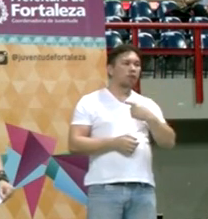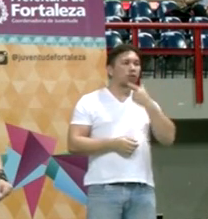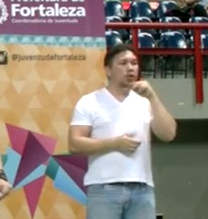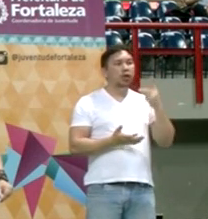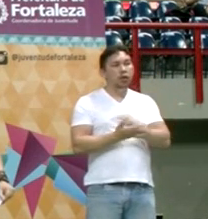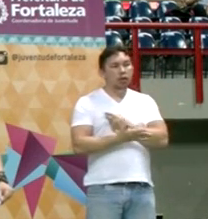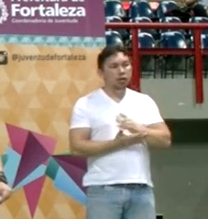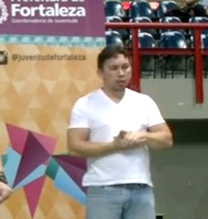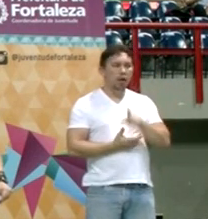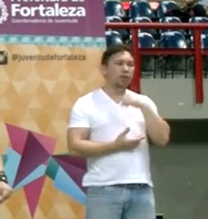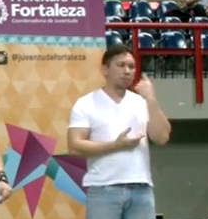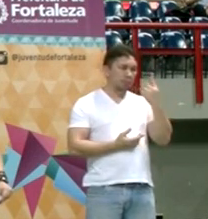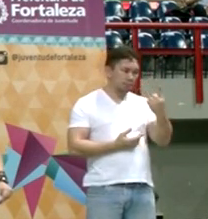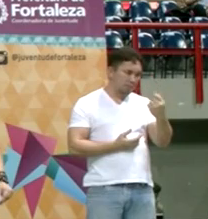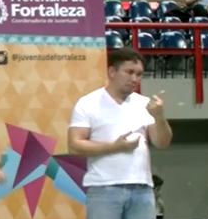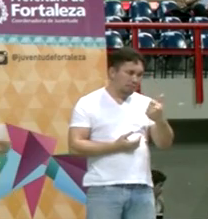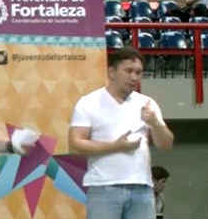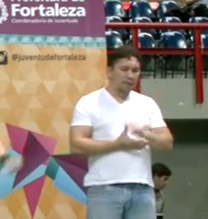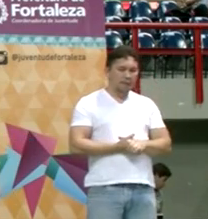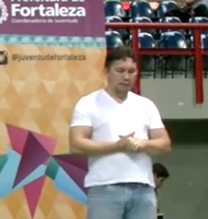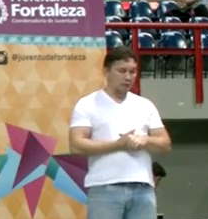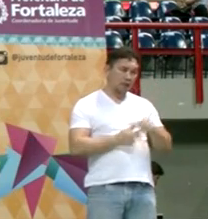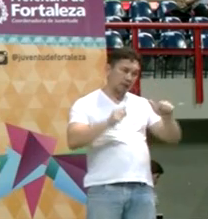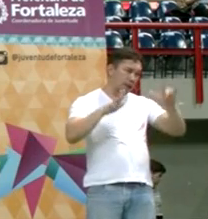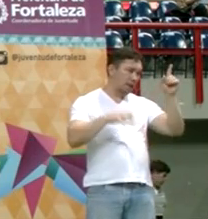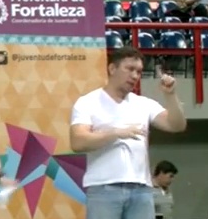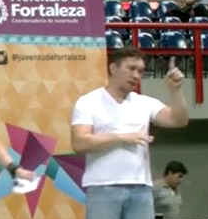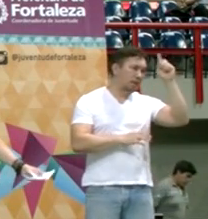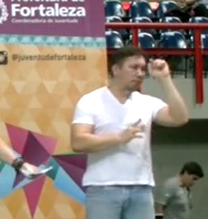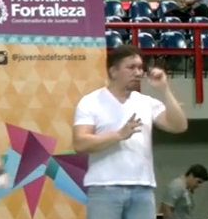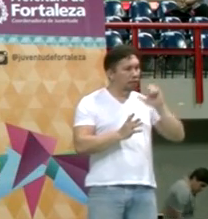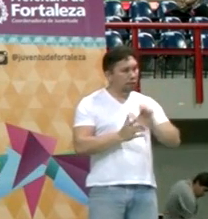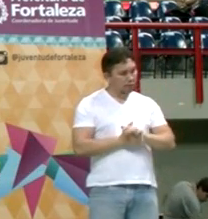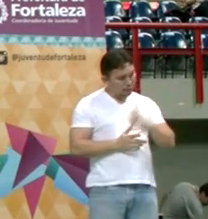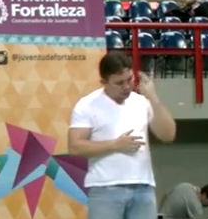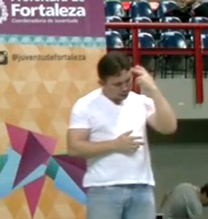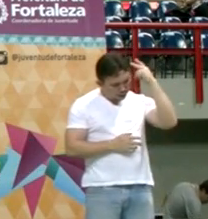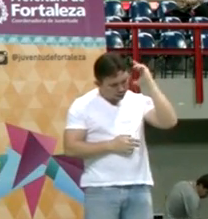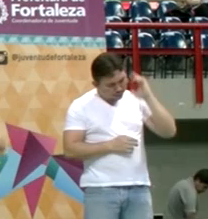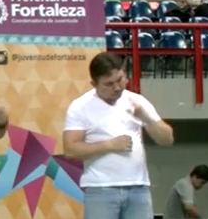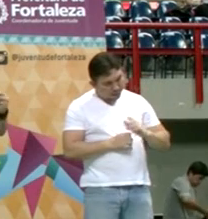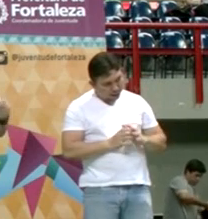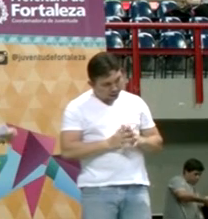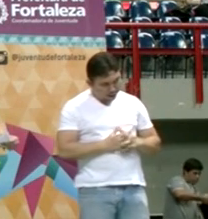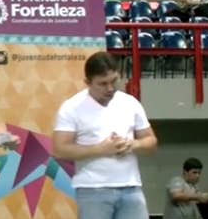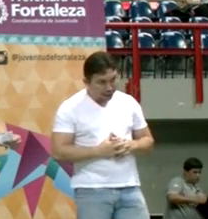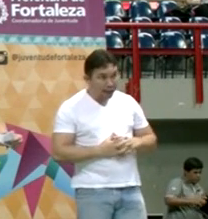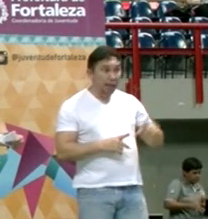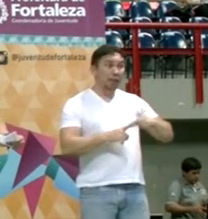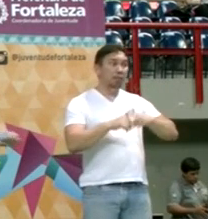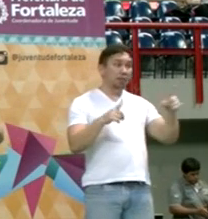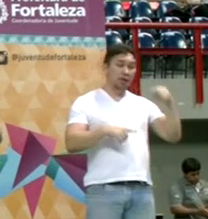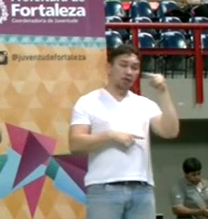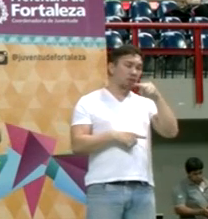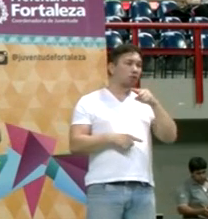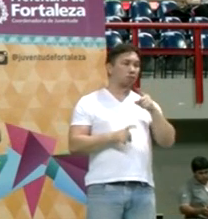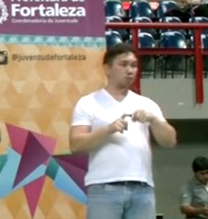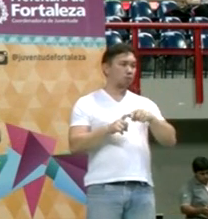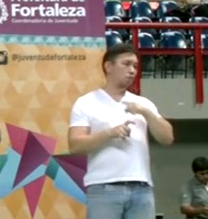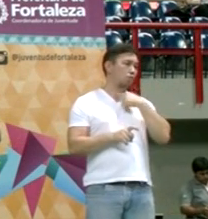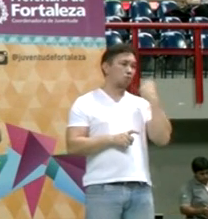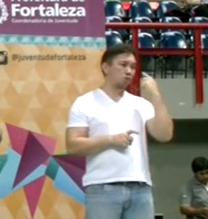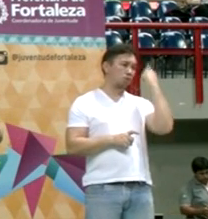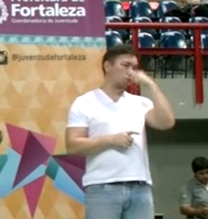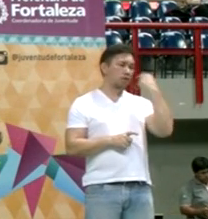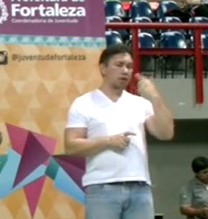aconteceu? Ele morreu. Porque ele não era bruxo não, mas ele era normal, tá? Só que quando mataram o Rasputin,